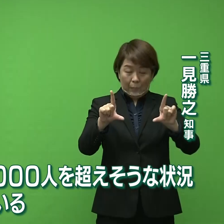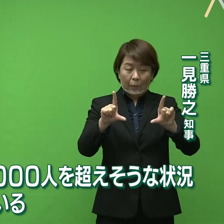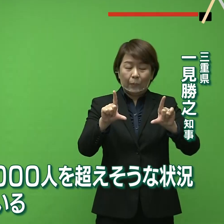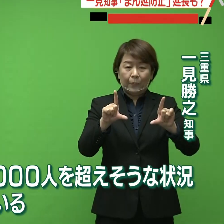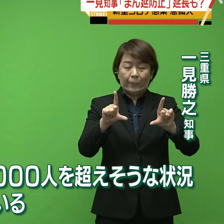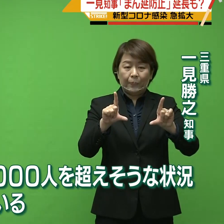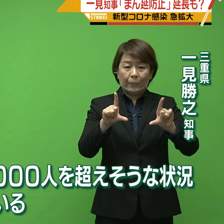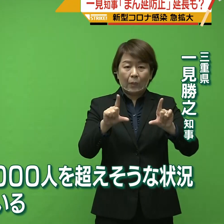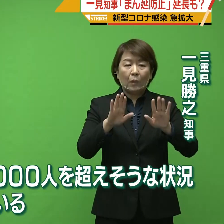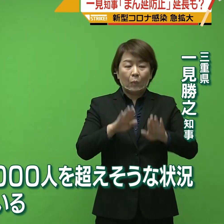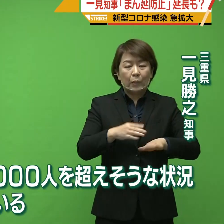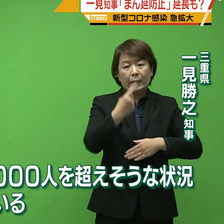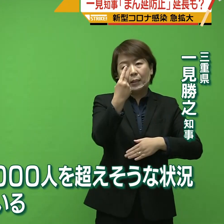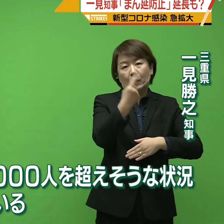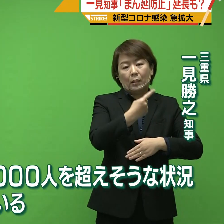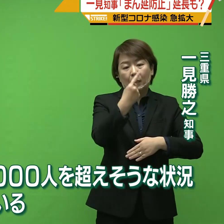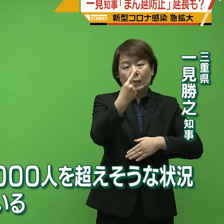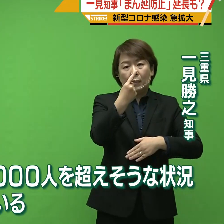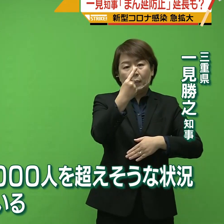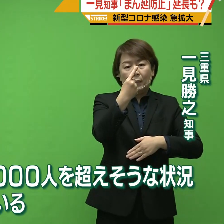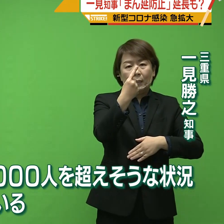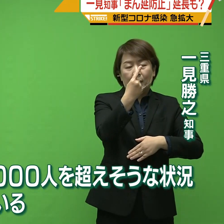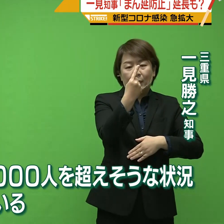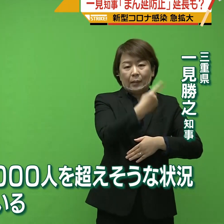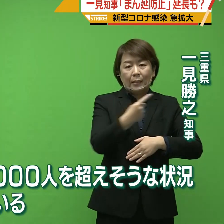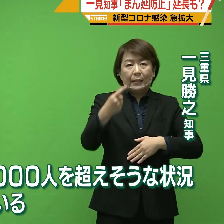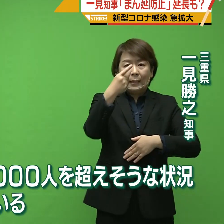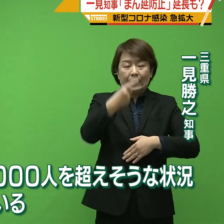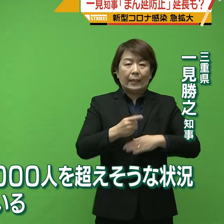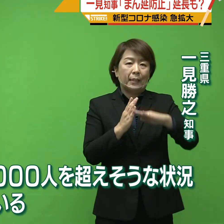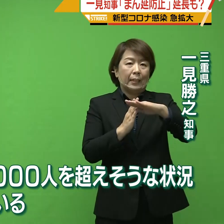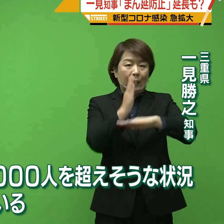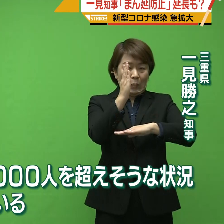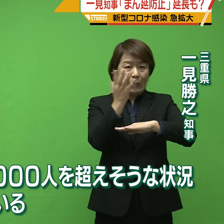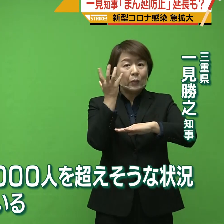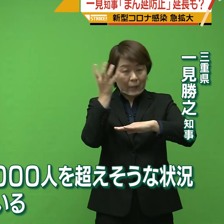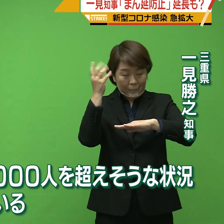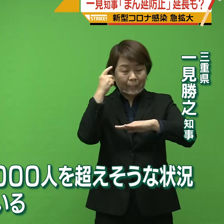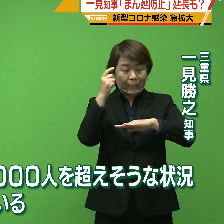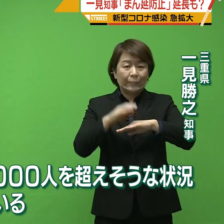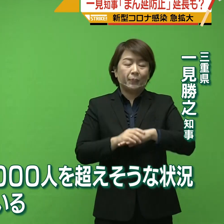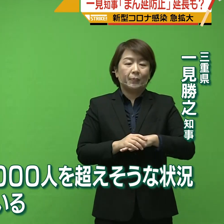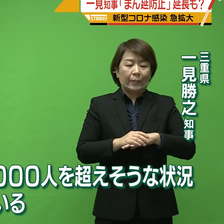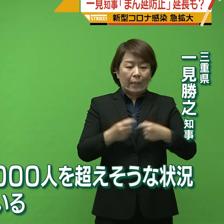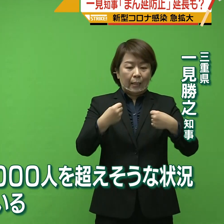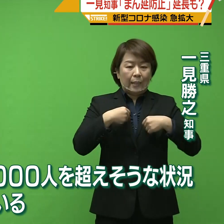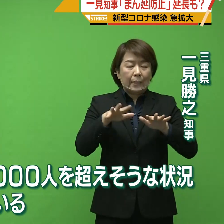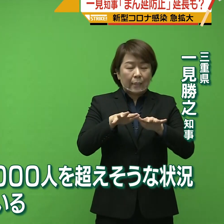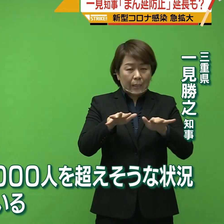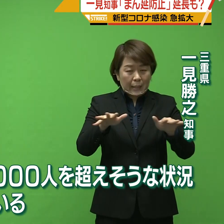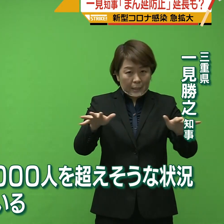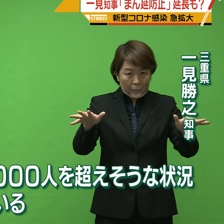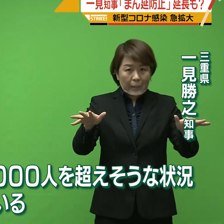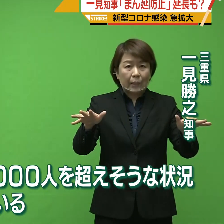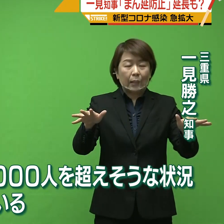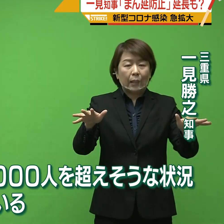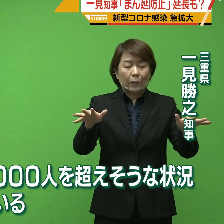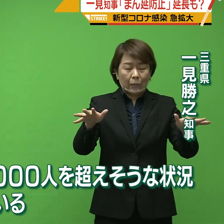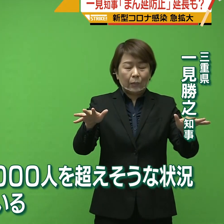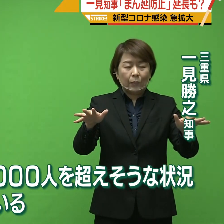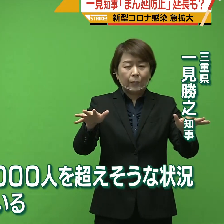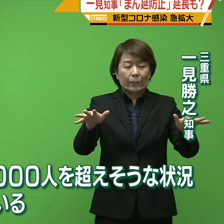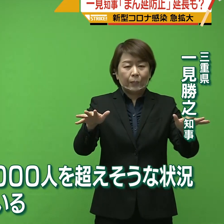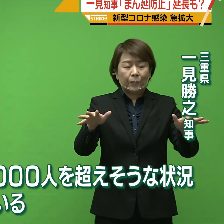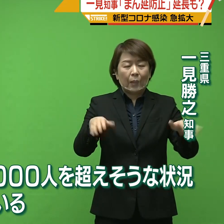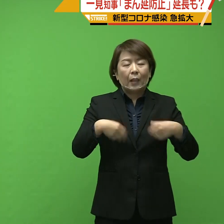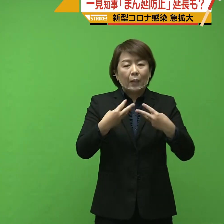本日は1000人を超えそうな状況でありますかなり感染が広がっているというのが三重県残念